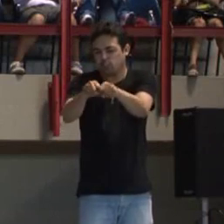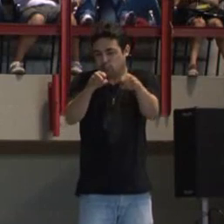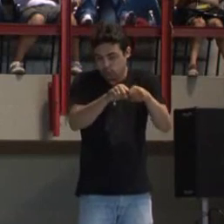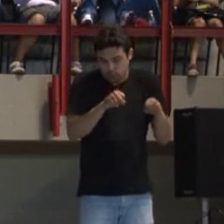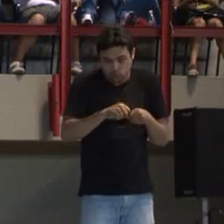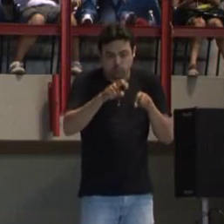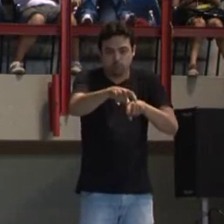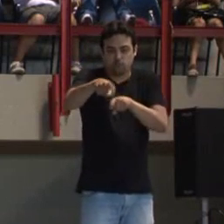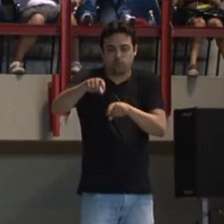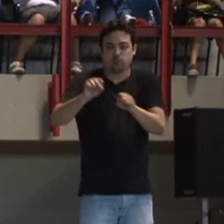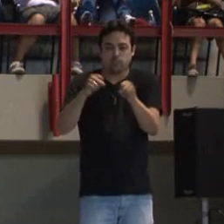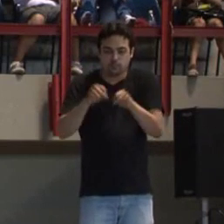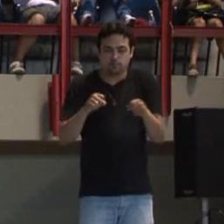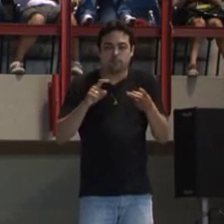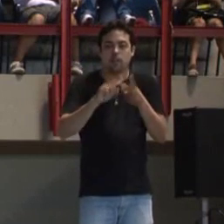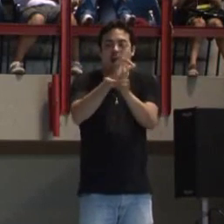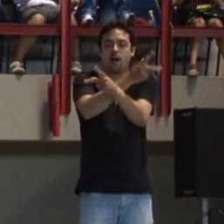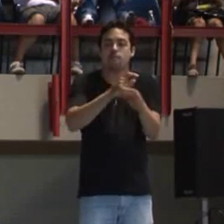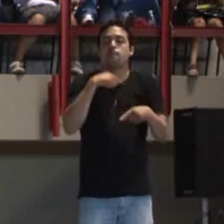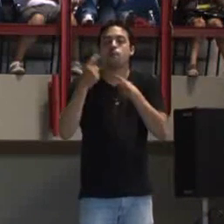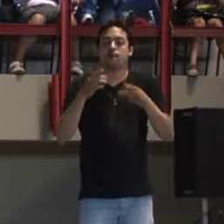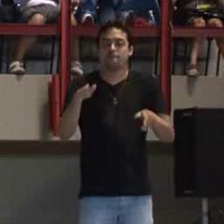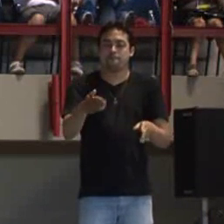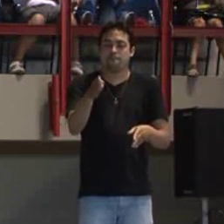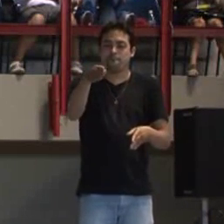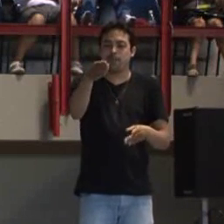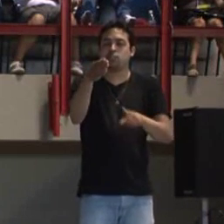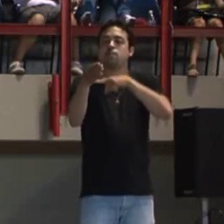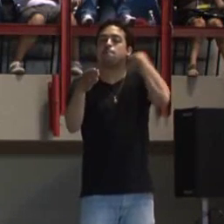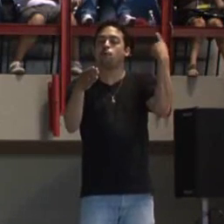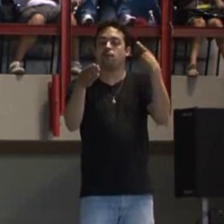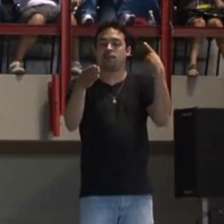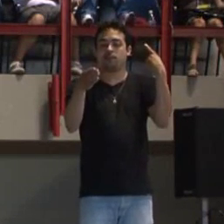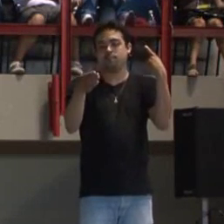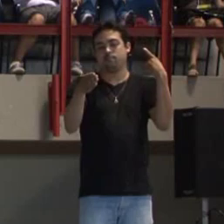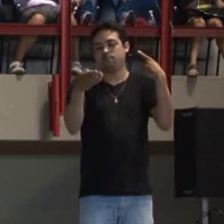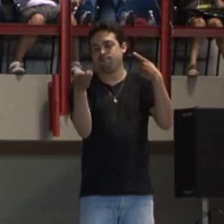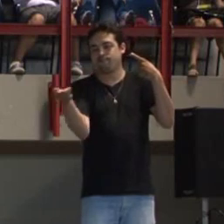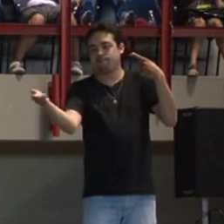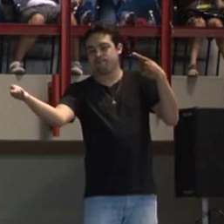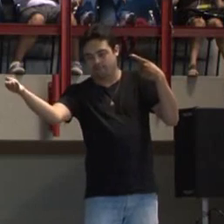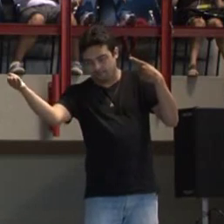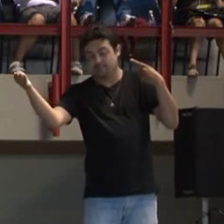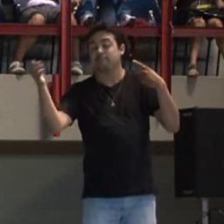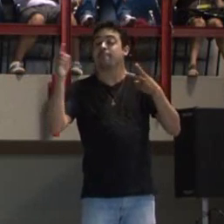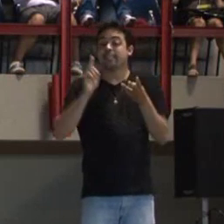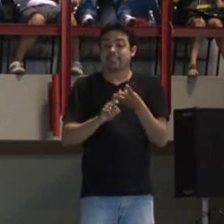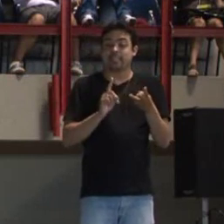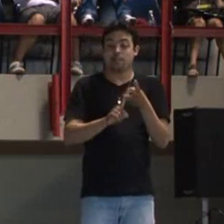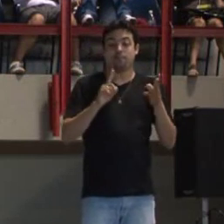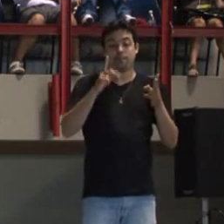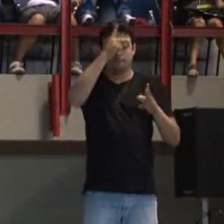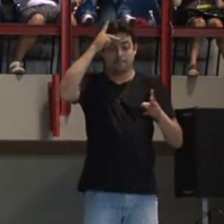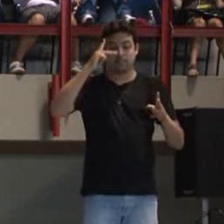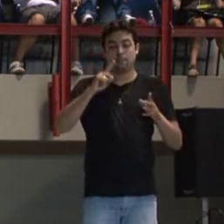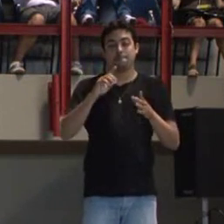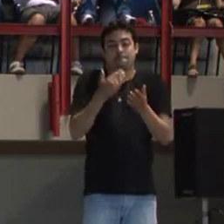a produção que eles tinham feito, afogava os animais, até peixe morria afogado nessa cheia do Rio Nilo. O ser humano perdia